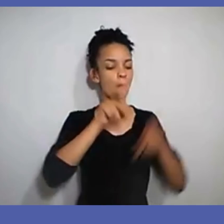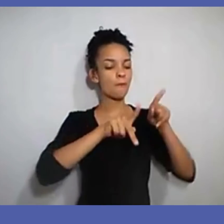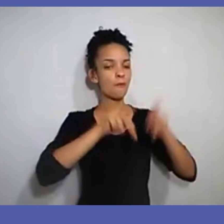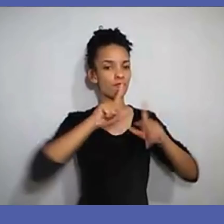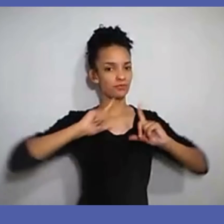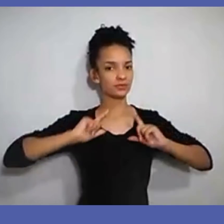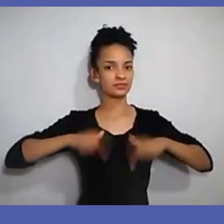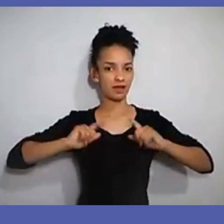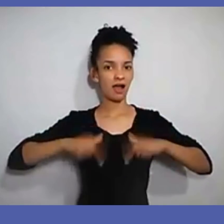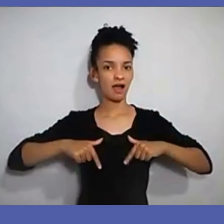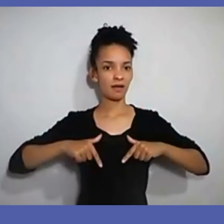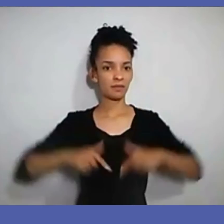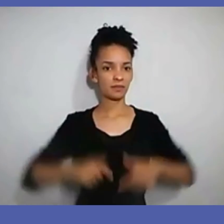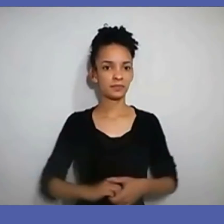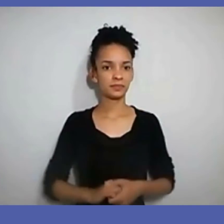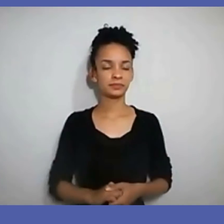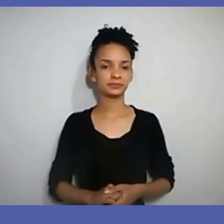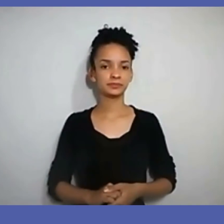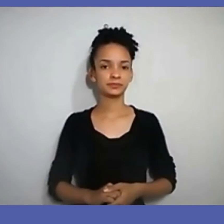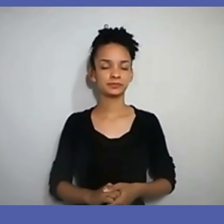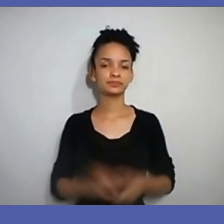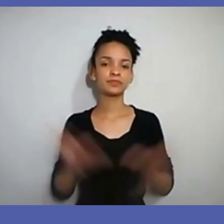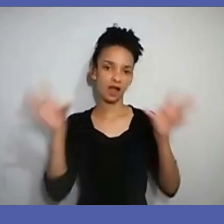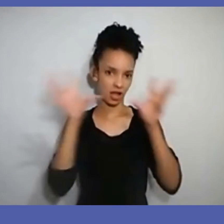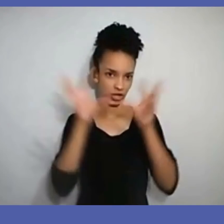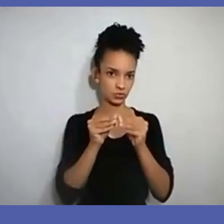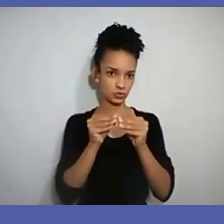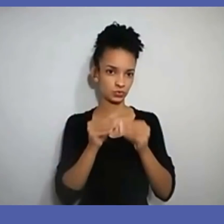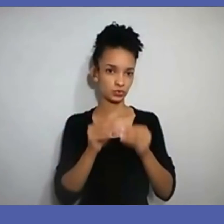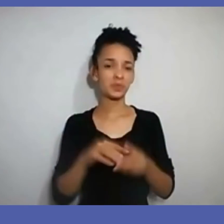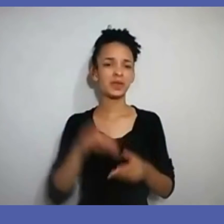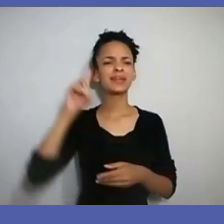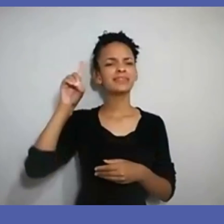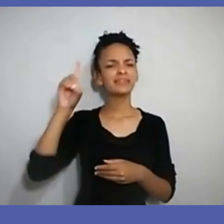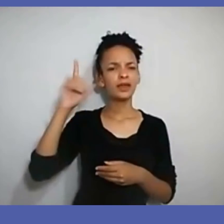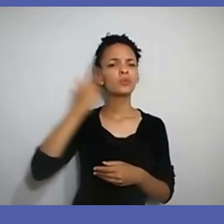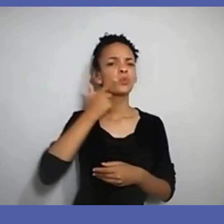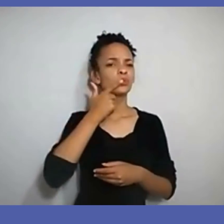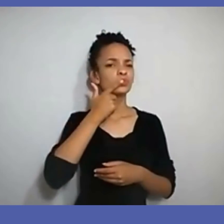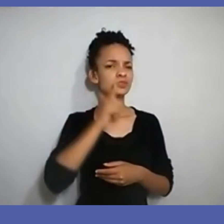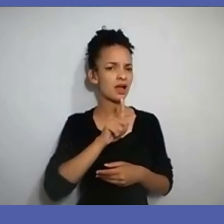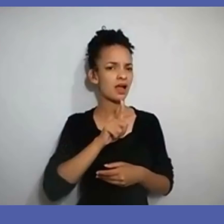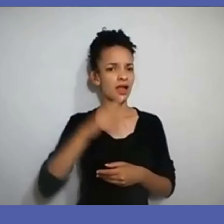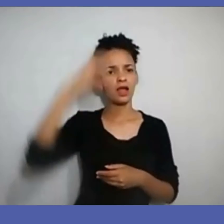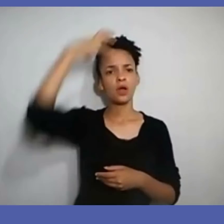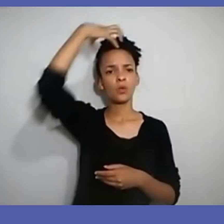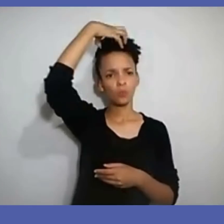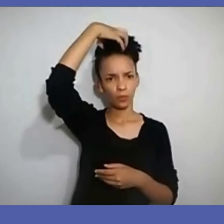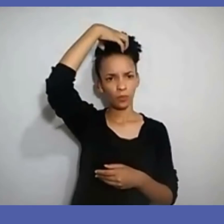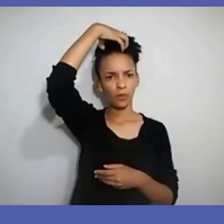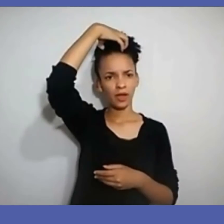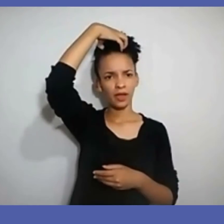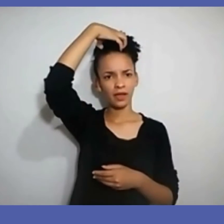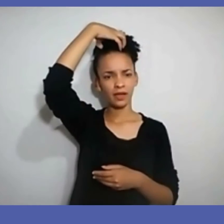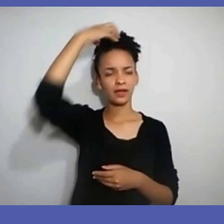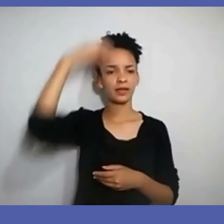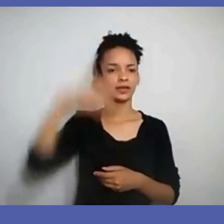Resumindo toda a história, Deus então consegue um rei segundo o seu